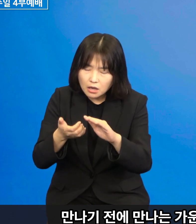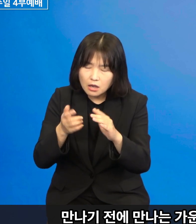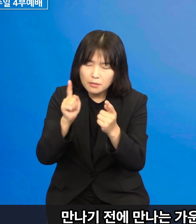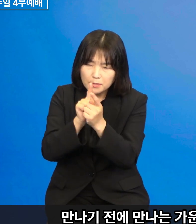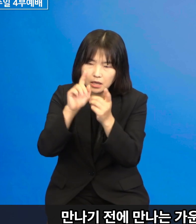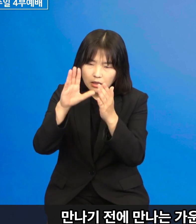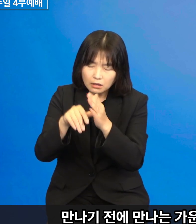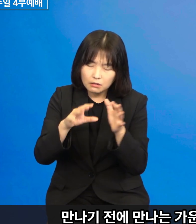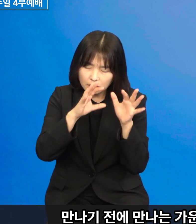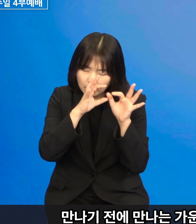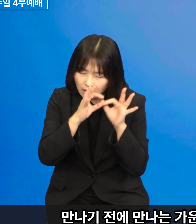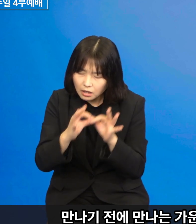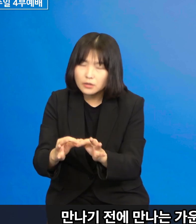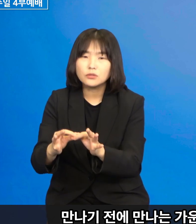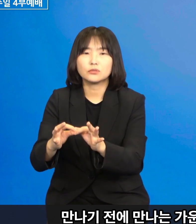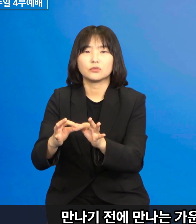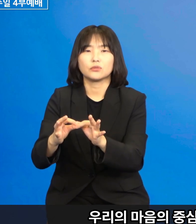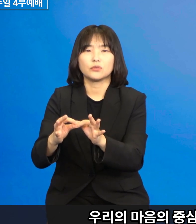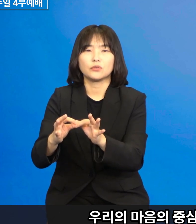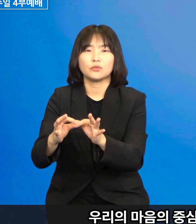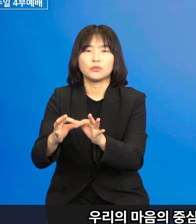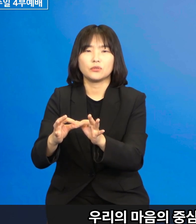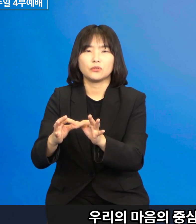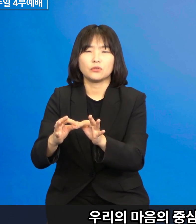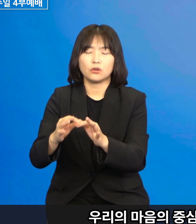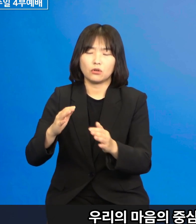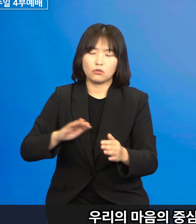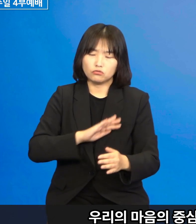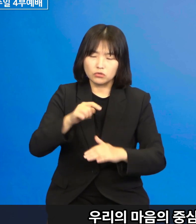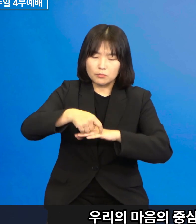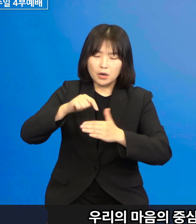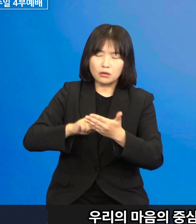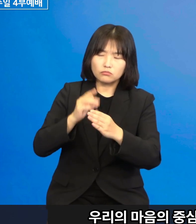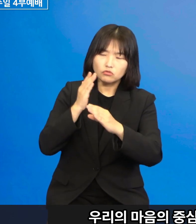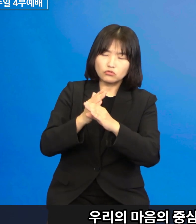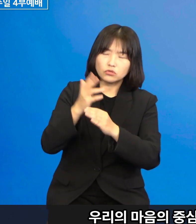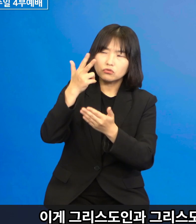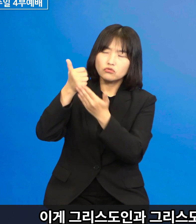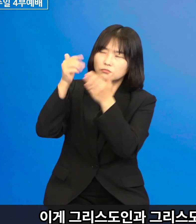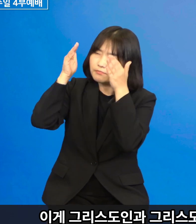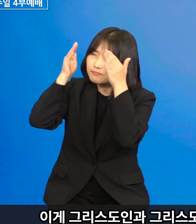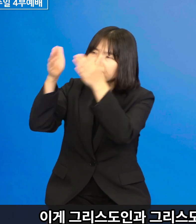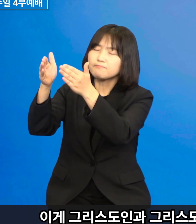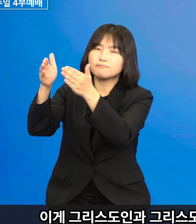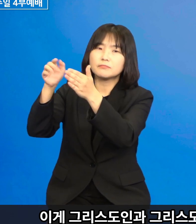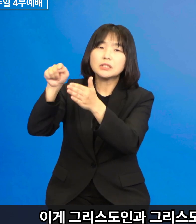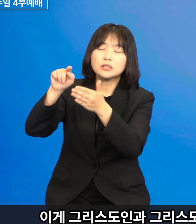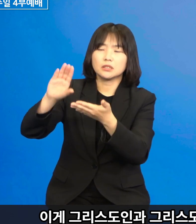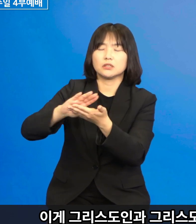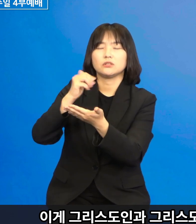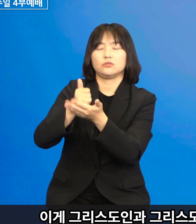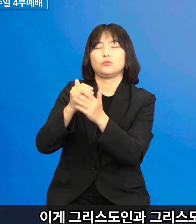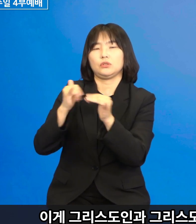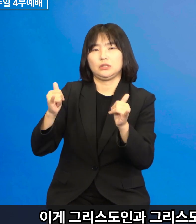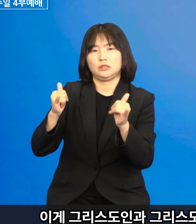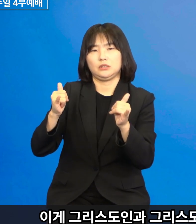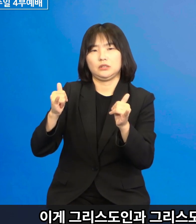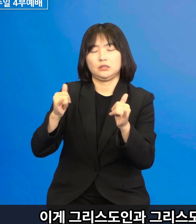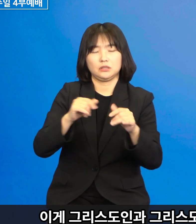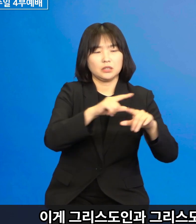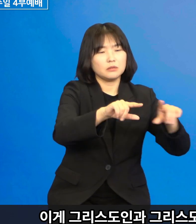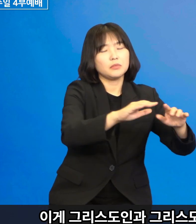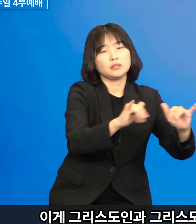가운데 계속해서 어떤 일을 하든지 우리의 마음의 중심은 주를 향해 있는 것이죠. 이게 그리스도인과 그리스도인 아닌 사람의 차이